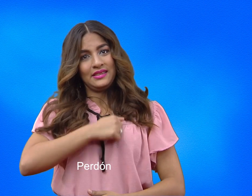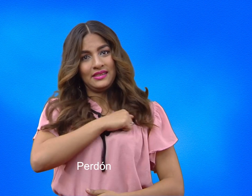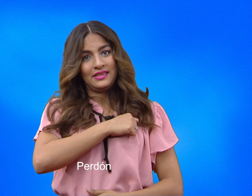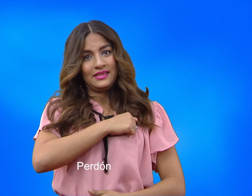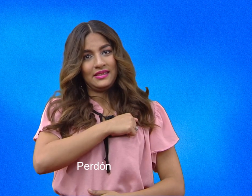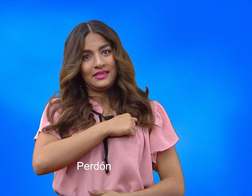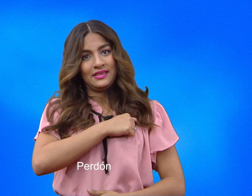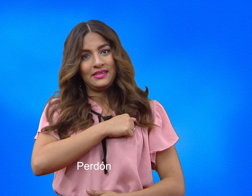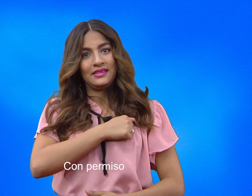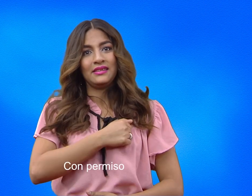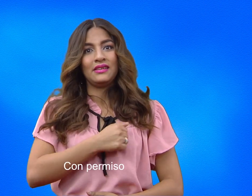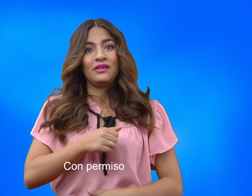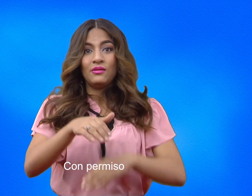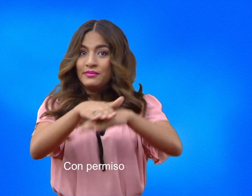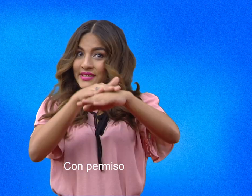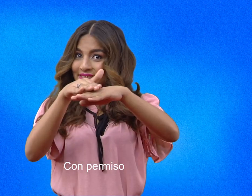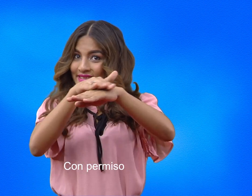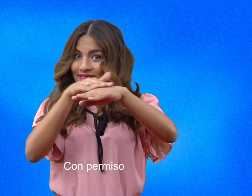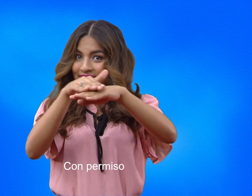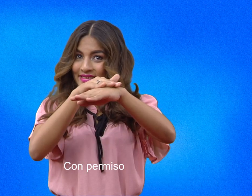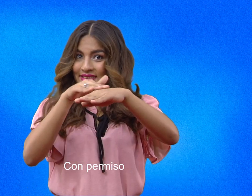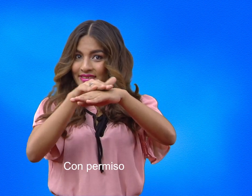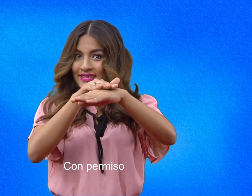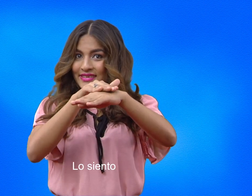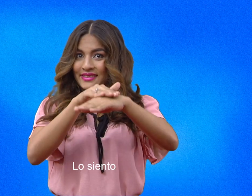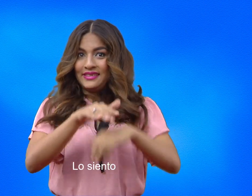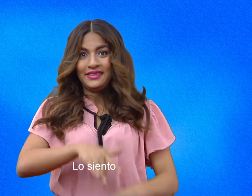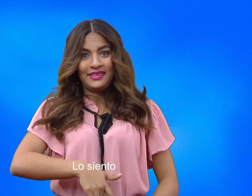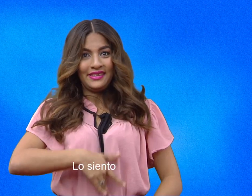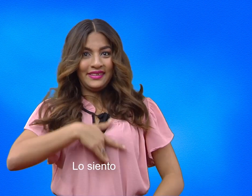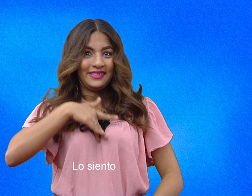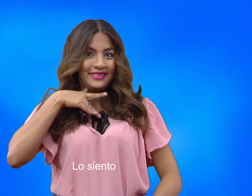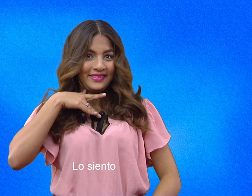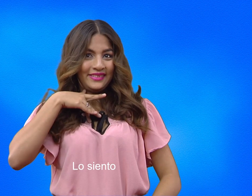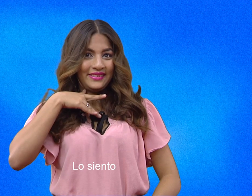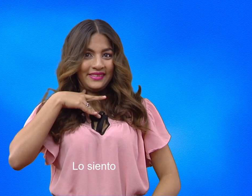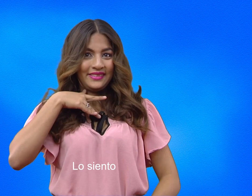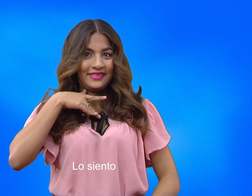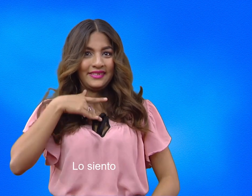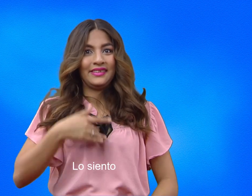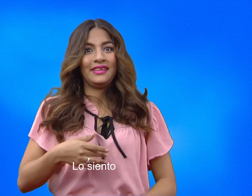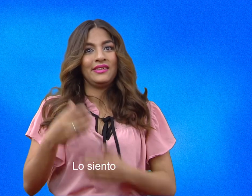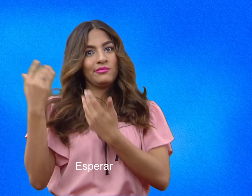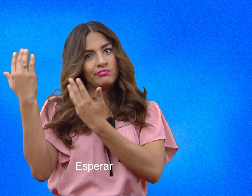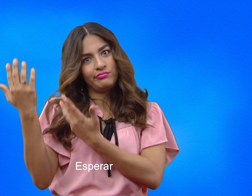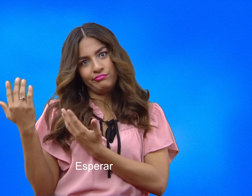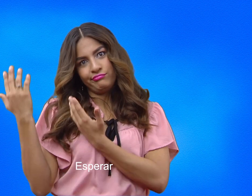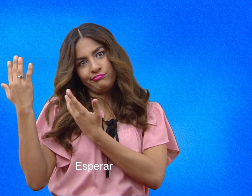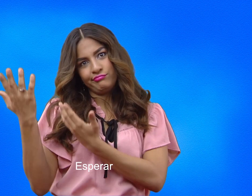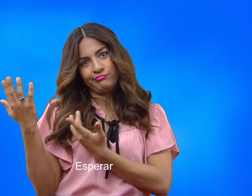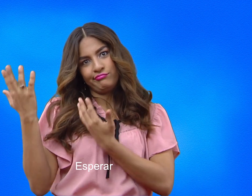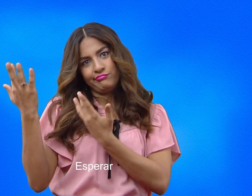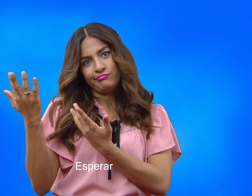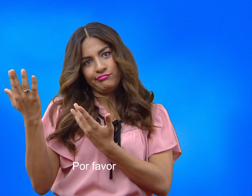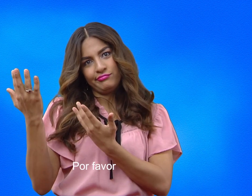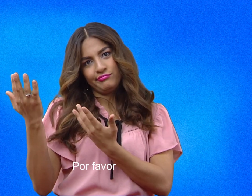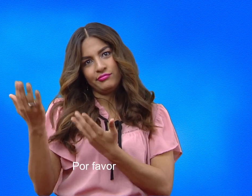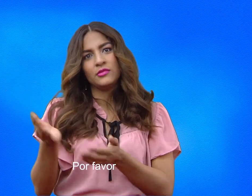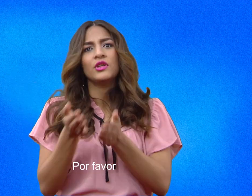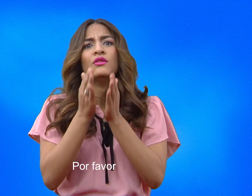perdón, con permiso, lo siento, esperar,